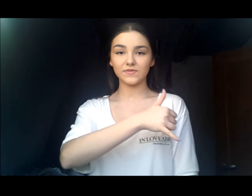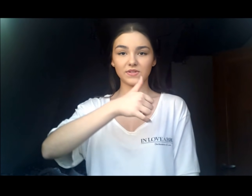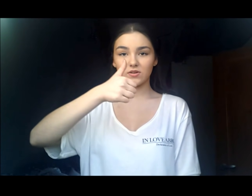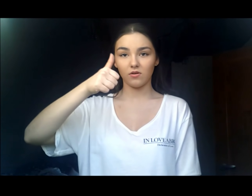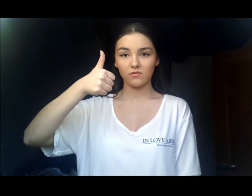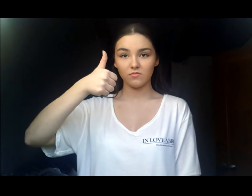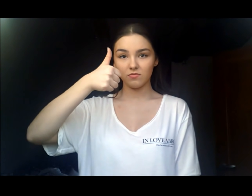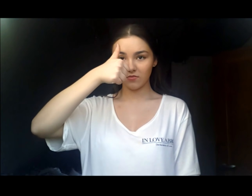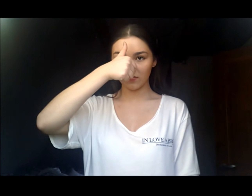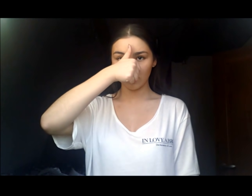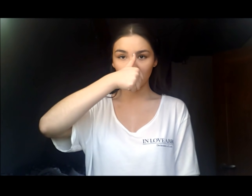Nazwisko.